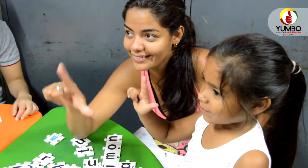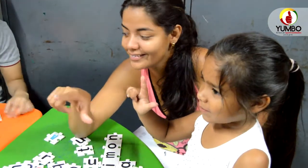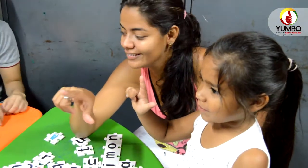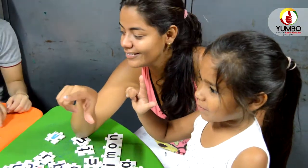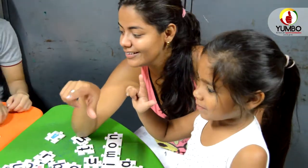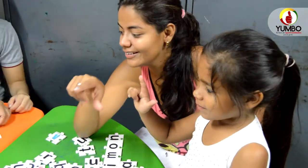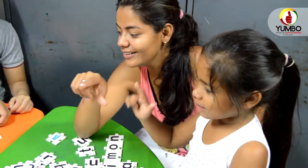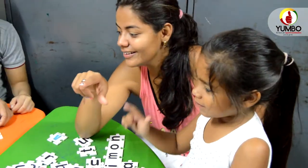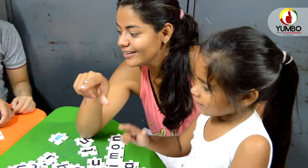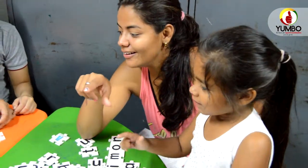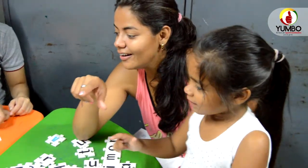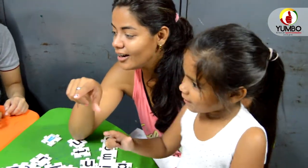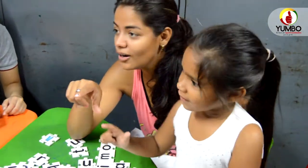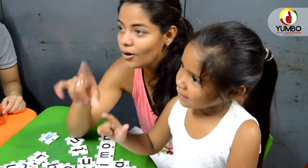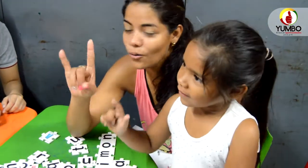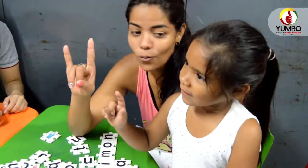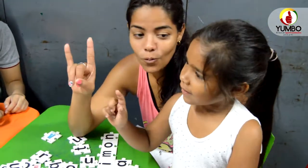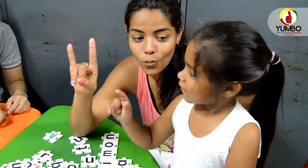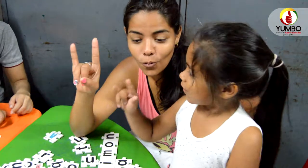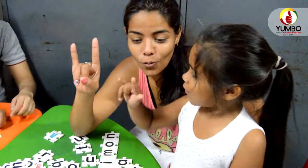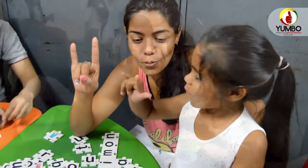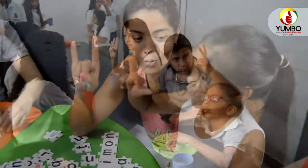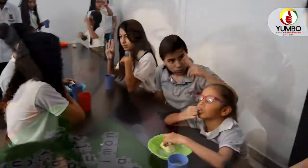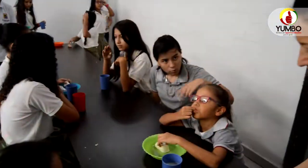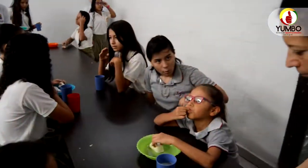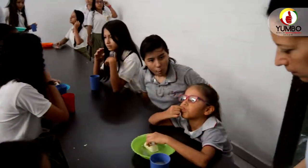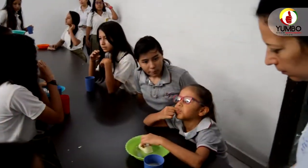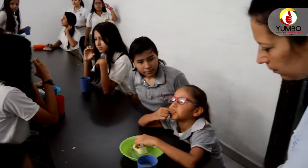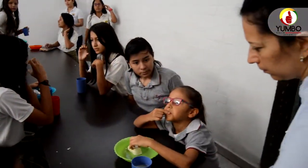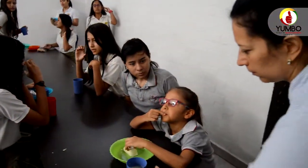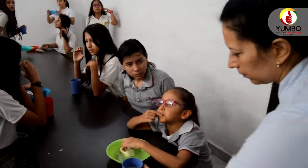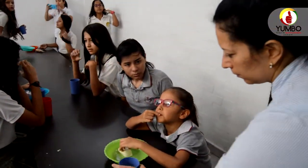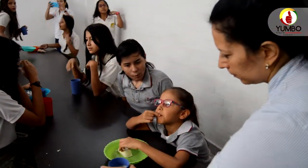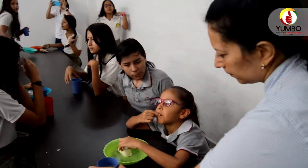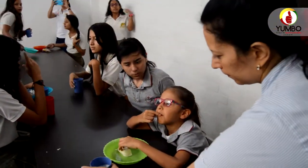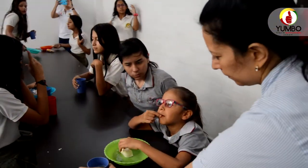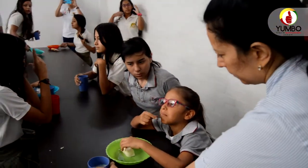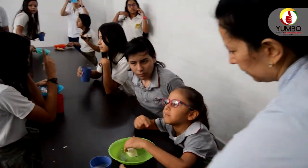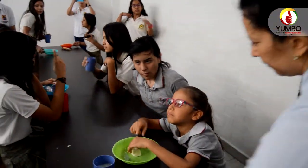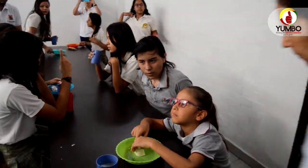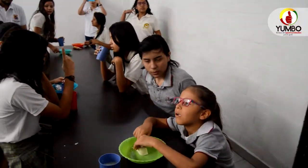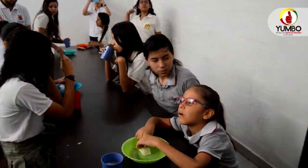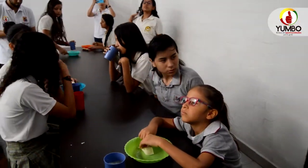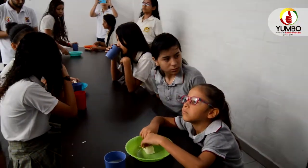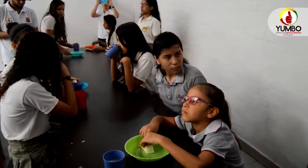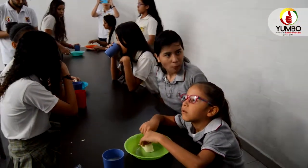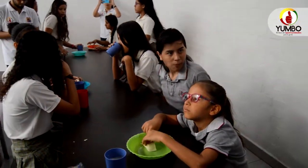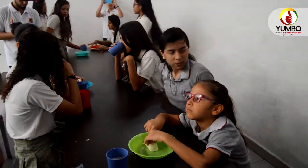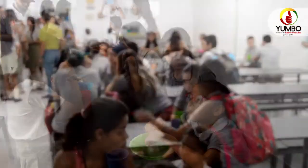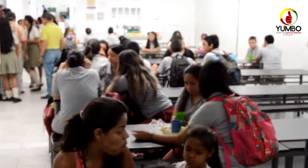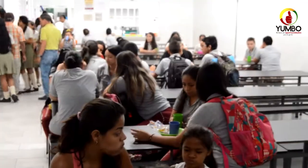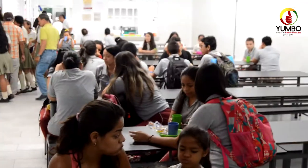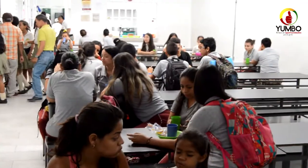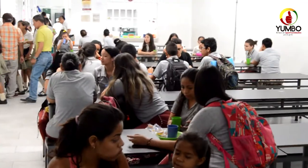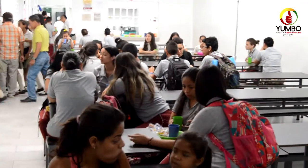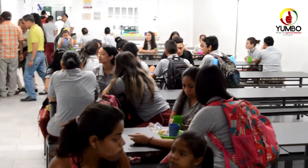de primaria en el aula multigradual. Adicional a ello, tenemos otros grupos de estudiantes que están con todos los demás estudiantes sordos